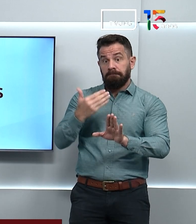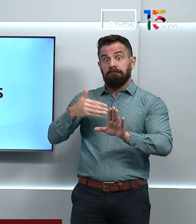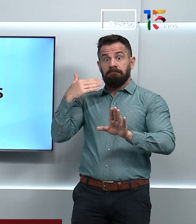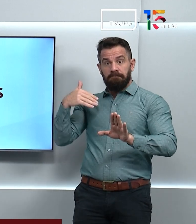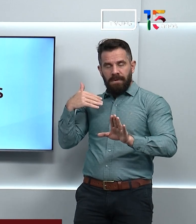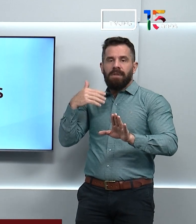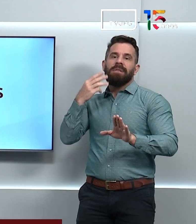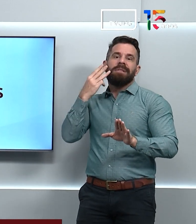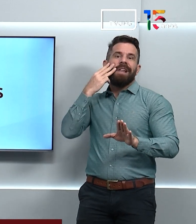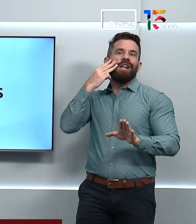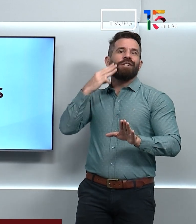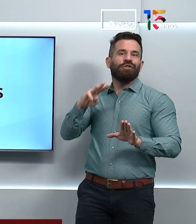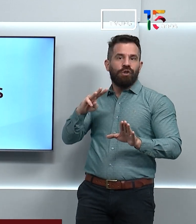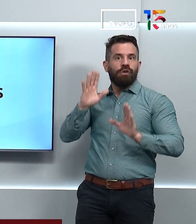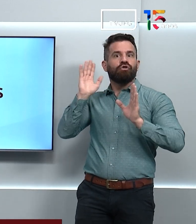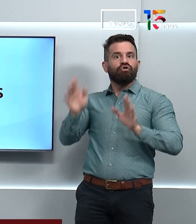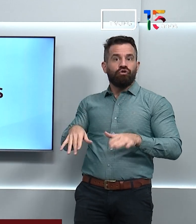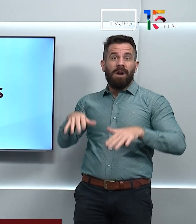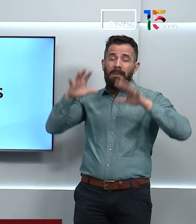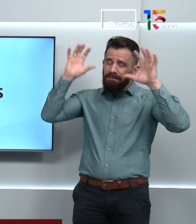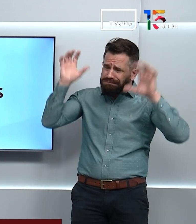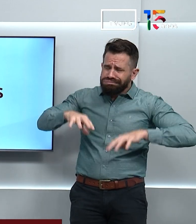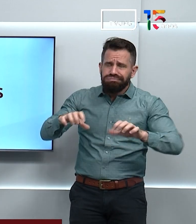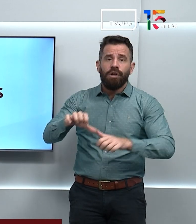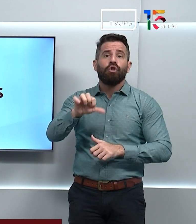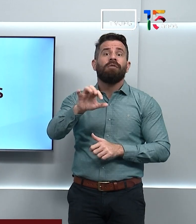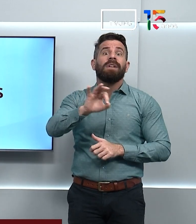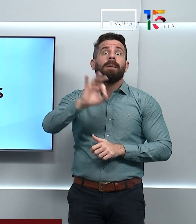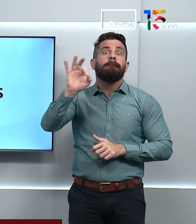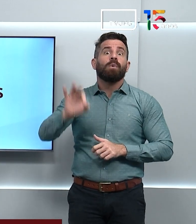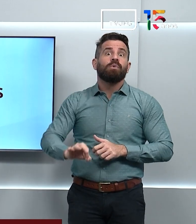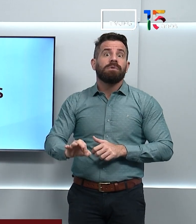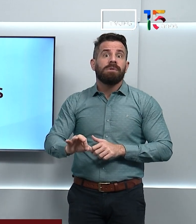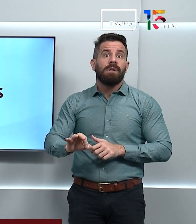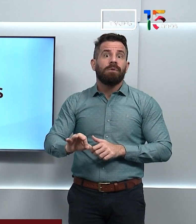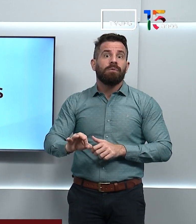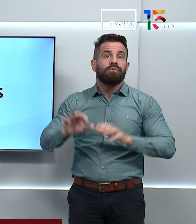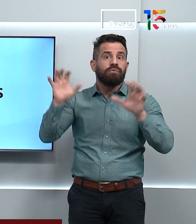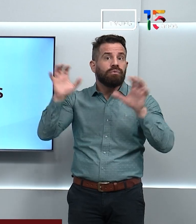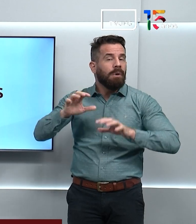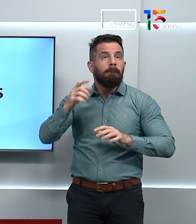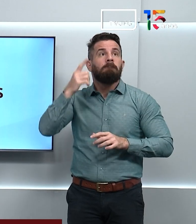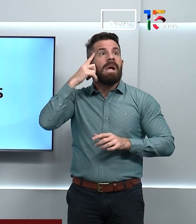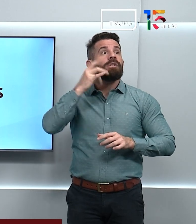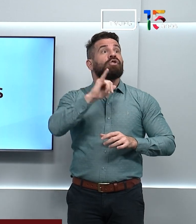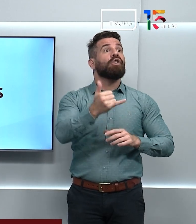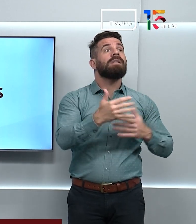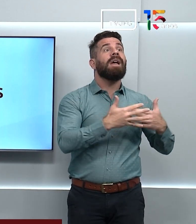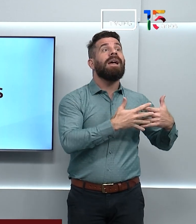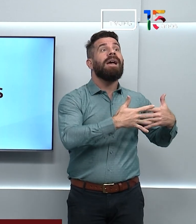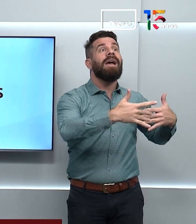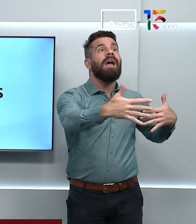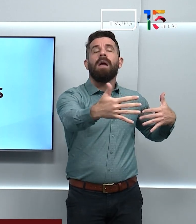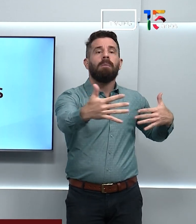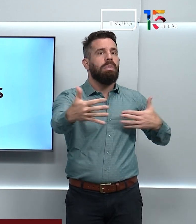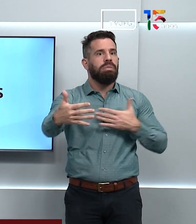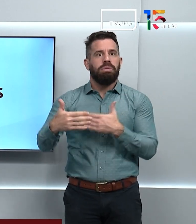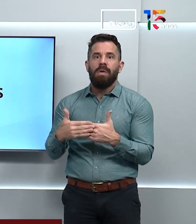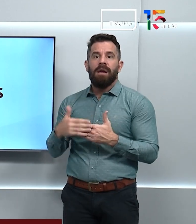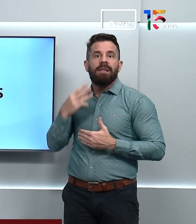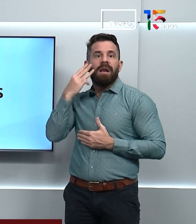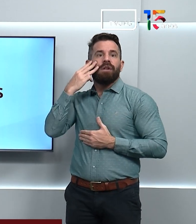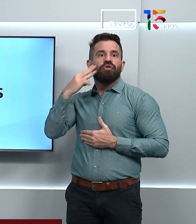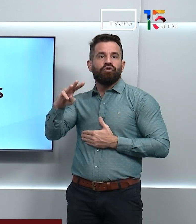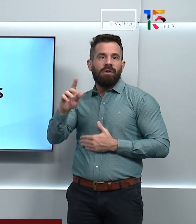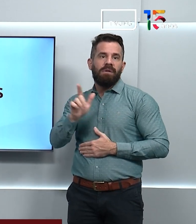Goiânia registrou 90% do volume de chuvas esperado por todo o mês de janeiro, de acordo com o Centro de